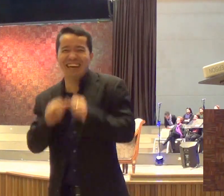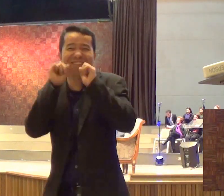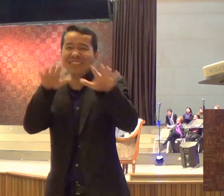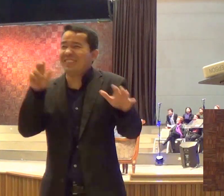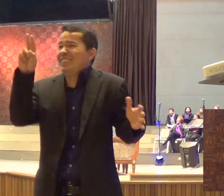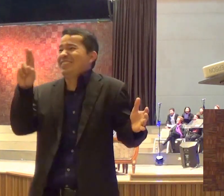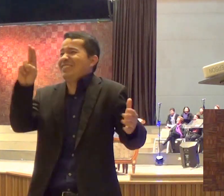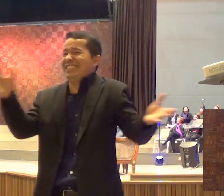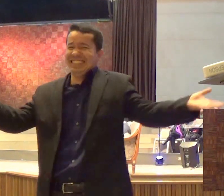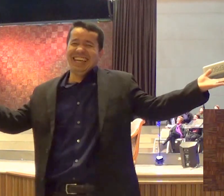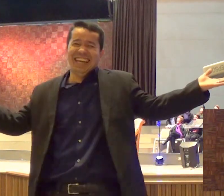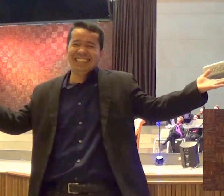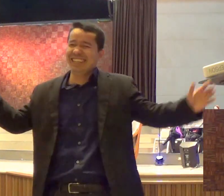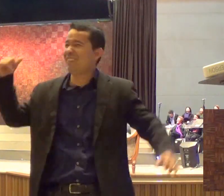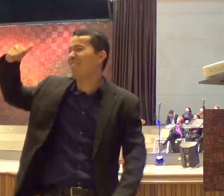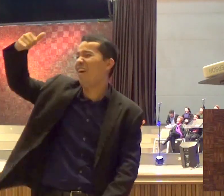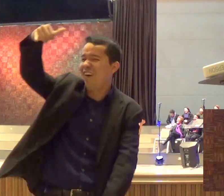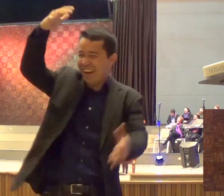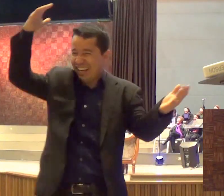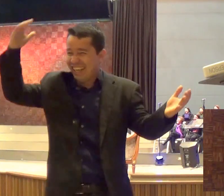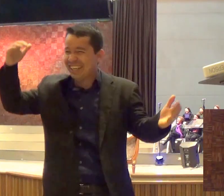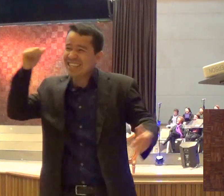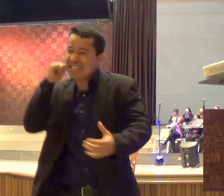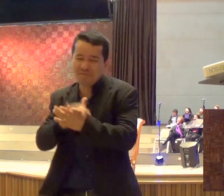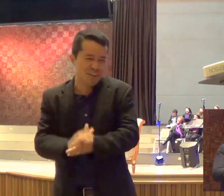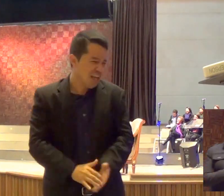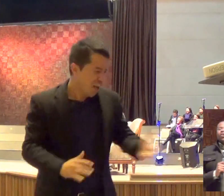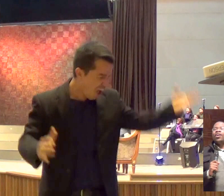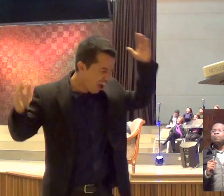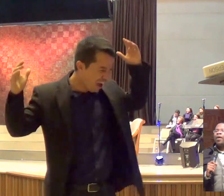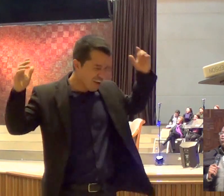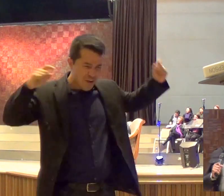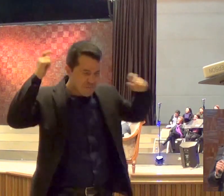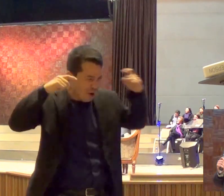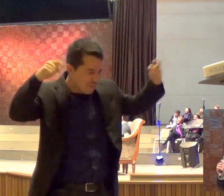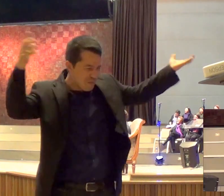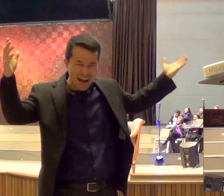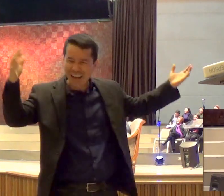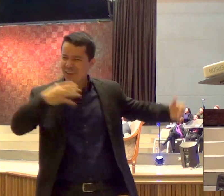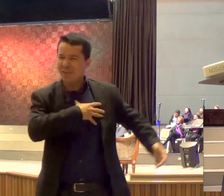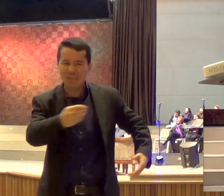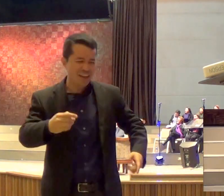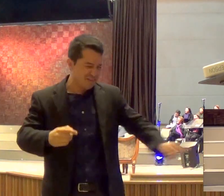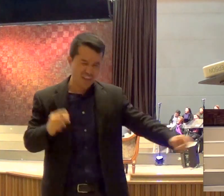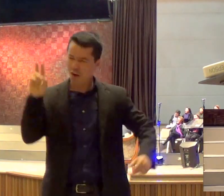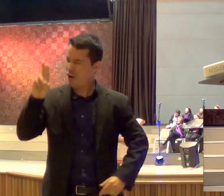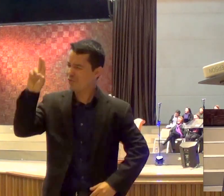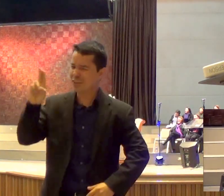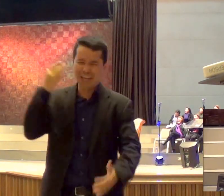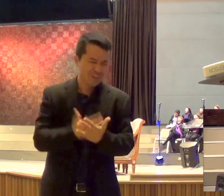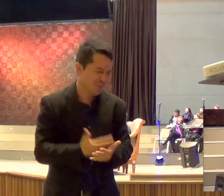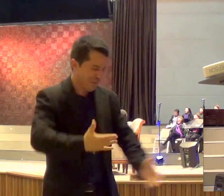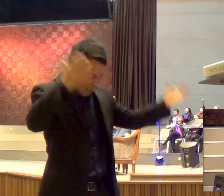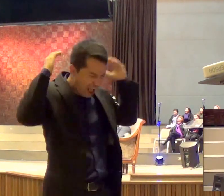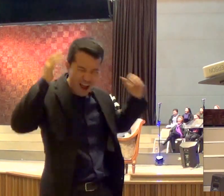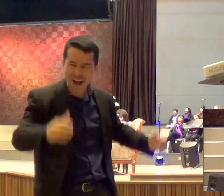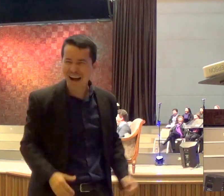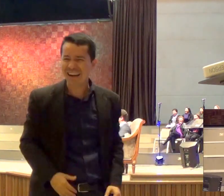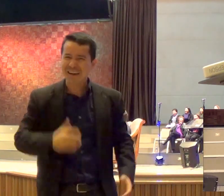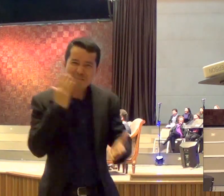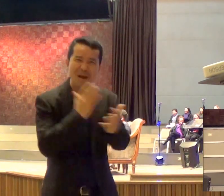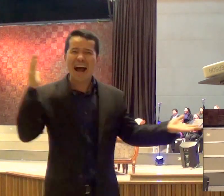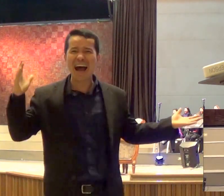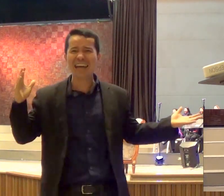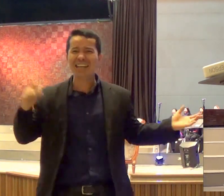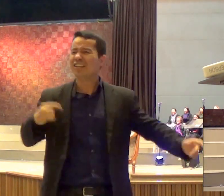Você tá doido tá maluco aqui preocupado com meus filhos e você orando pela Universidade eu falei eu Universitário quem tá orando por Universidade